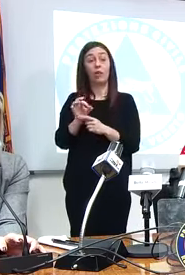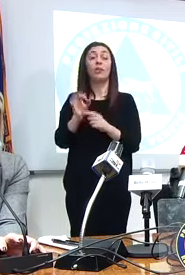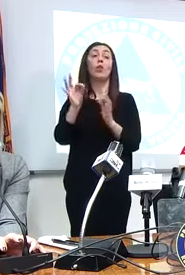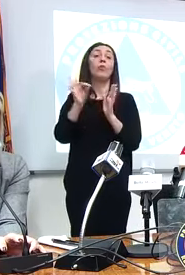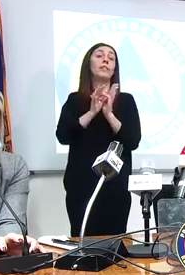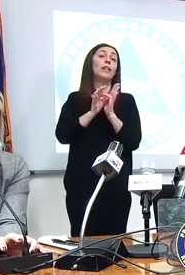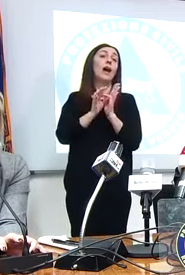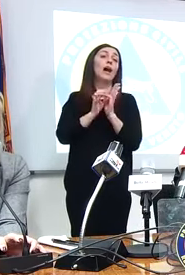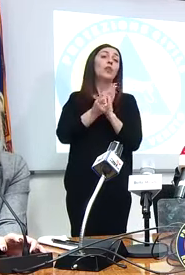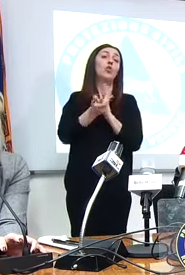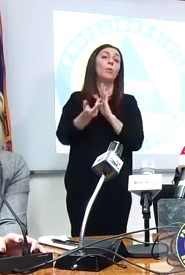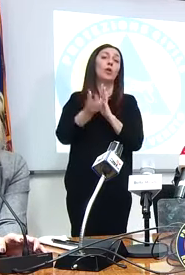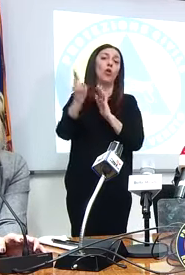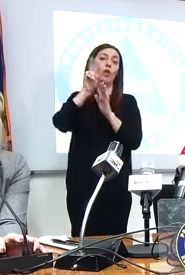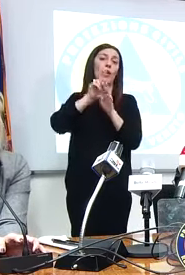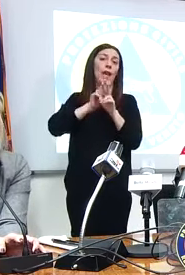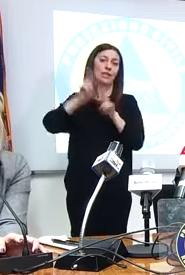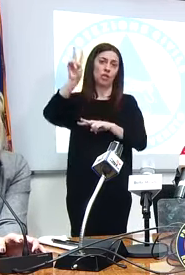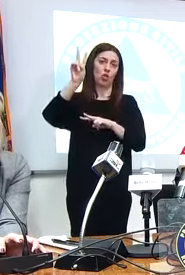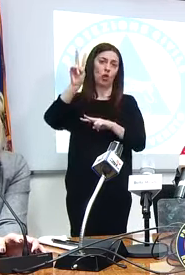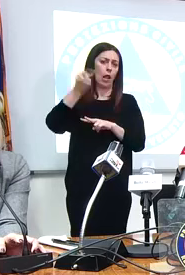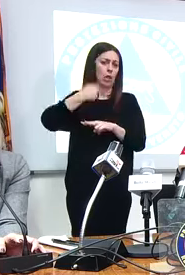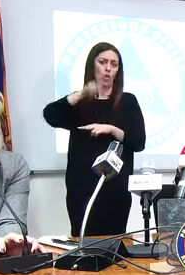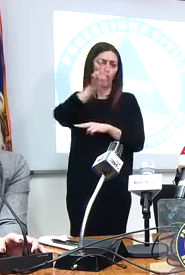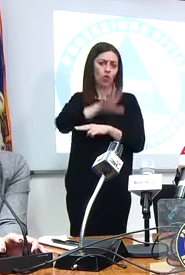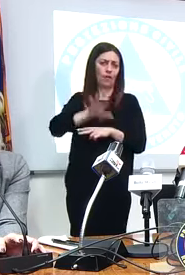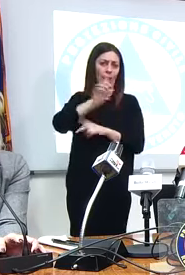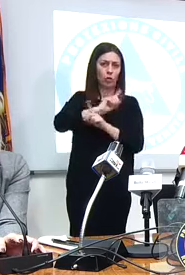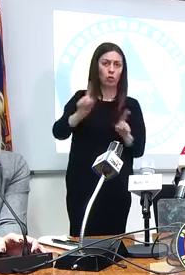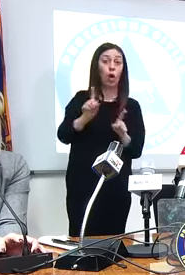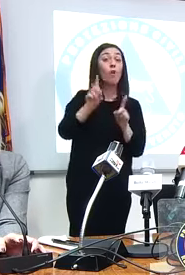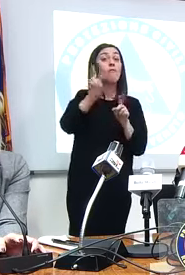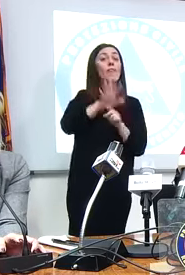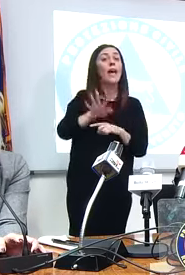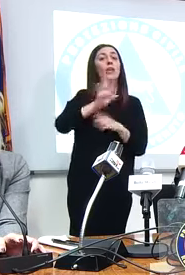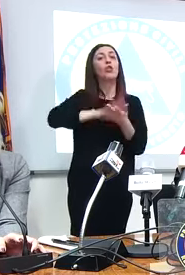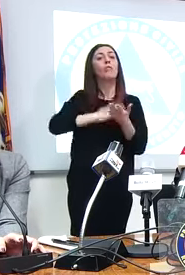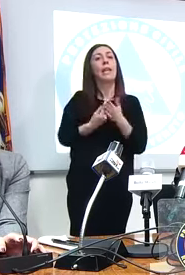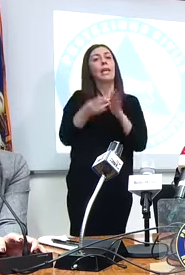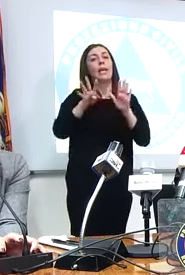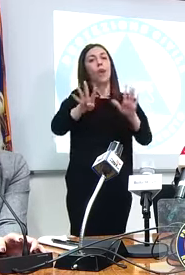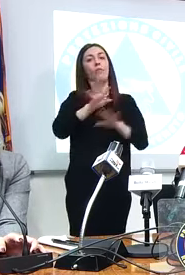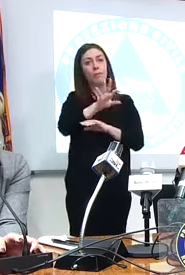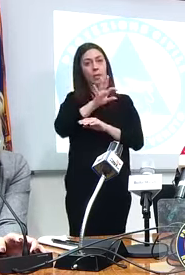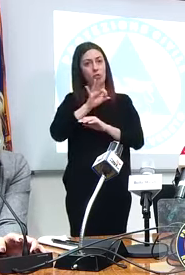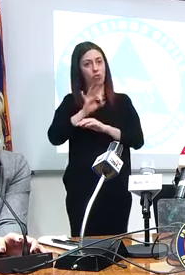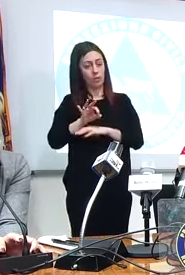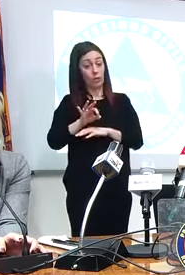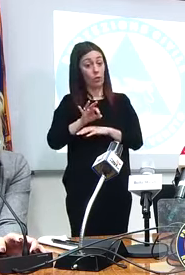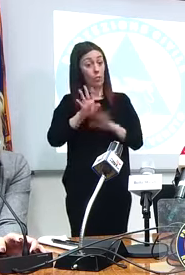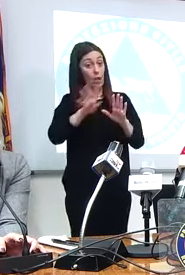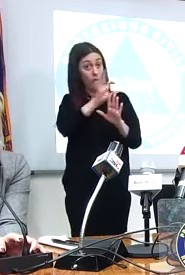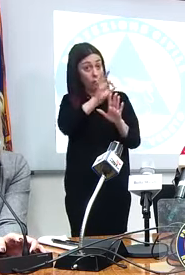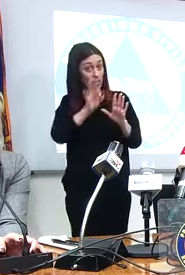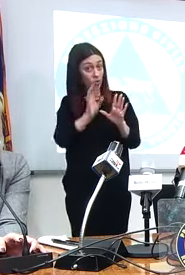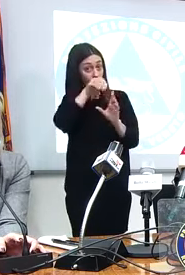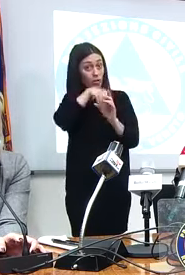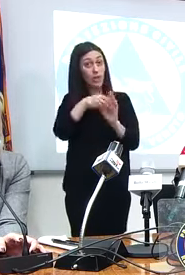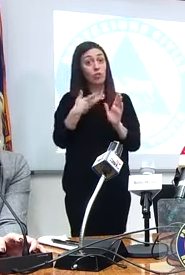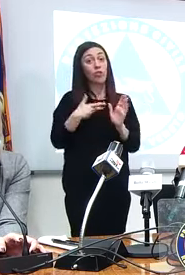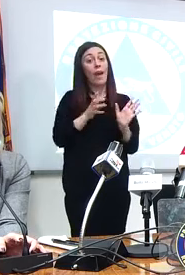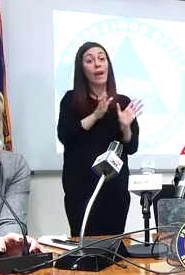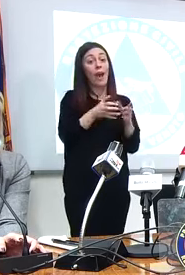dato Veneto. Nostro. Il dato del Veneto è un 9%, ma che comprende categorie che oggi